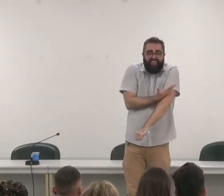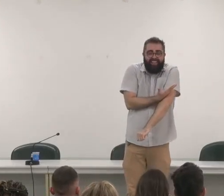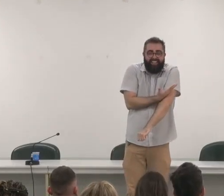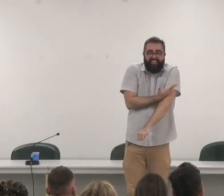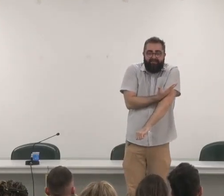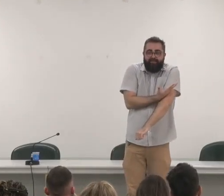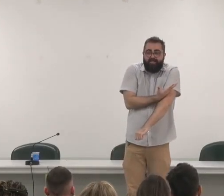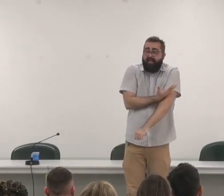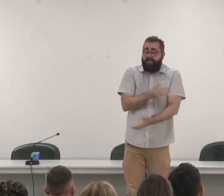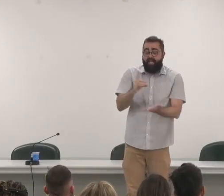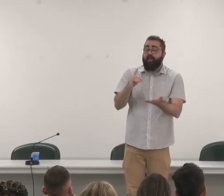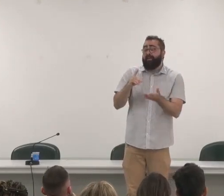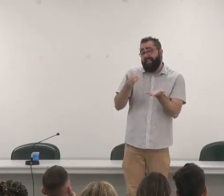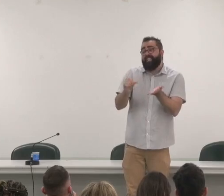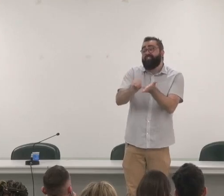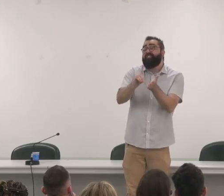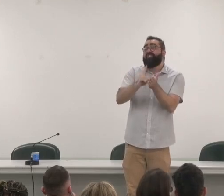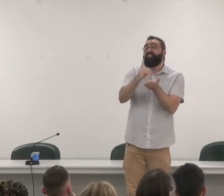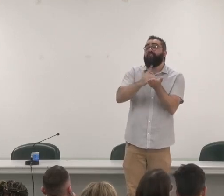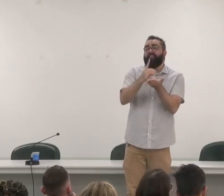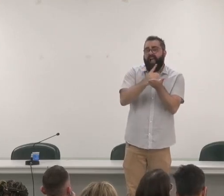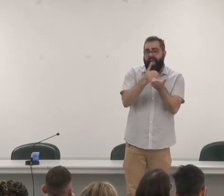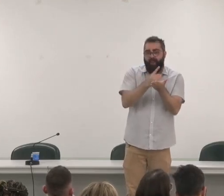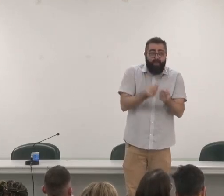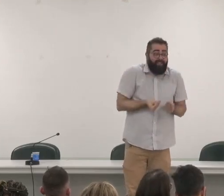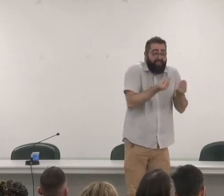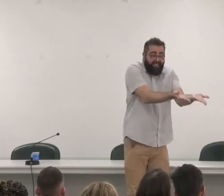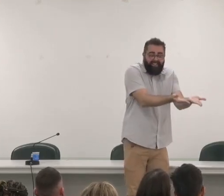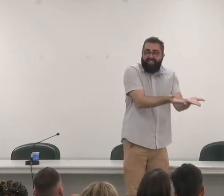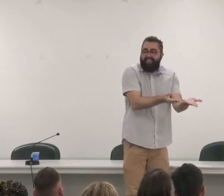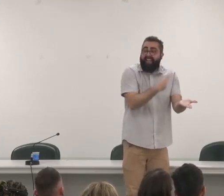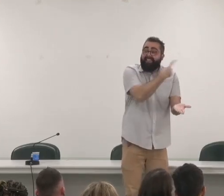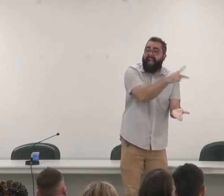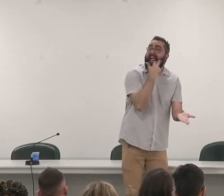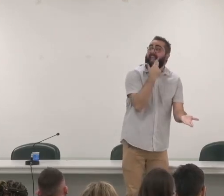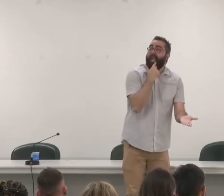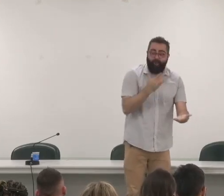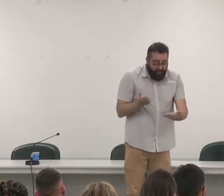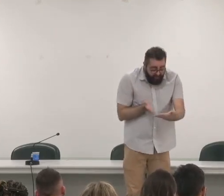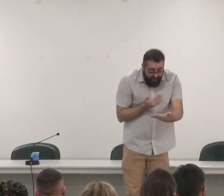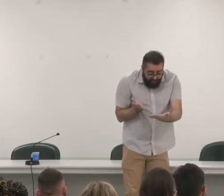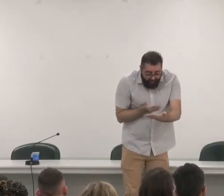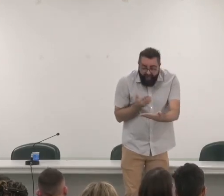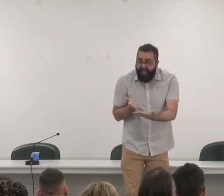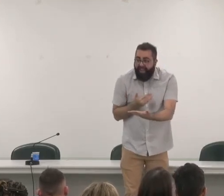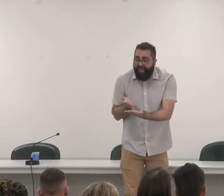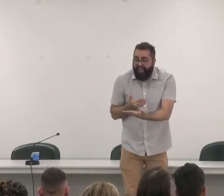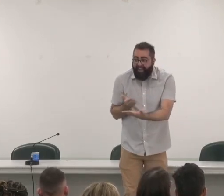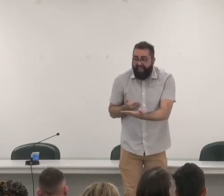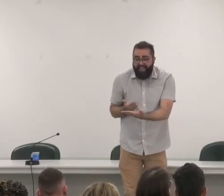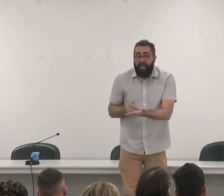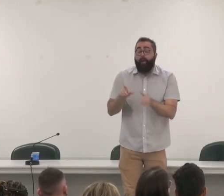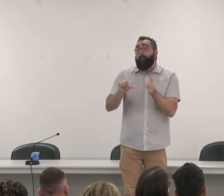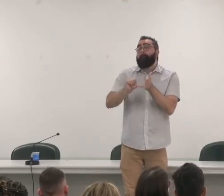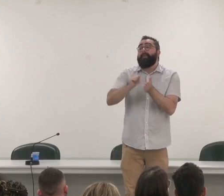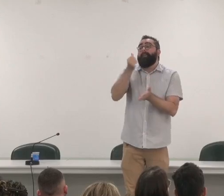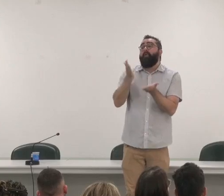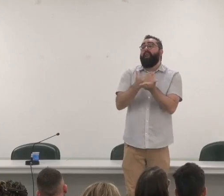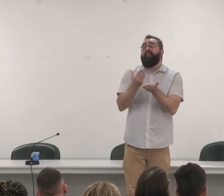queimada emocionados ao virem retratadas a sua língua no dicionário que eles ganharam, um dicionário que foi produzido e eles foram ganhados, um